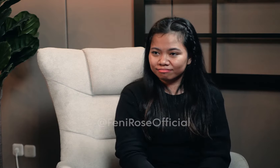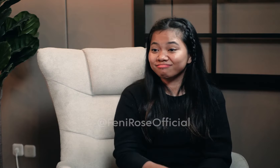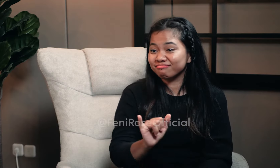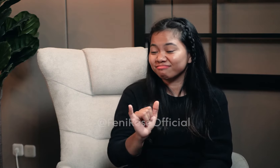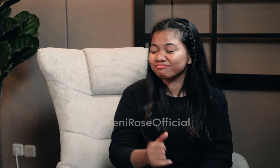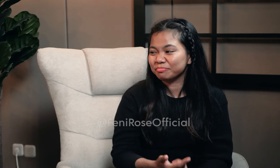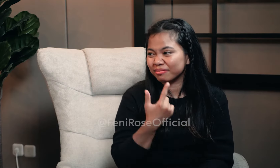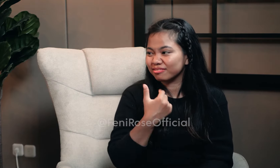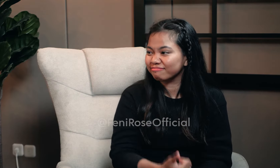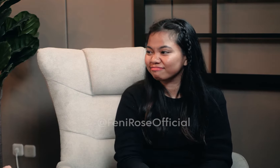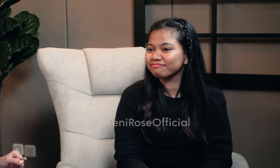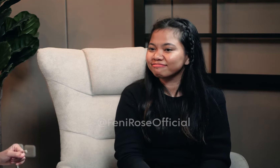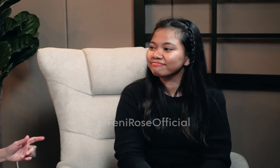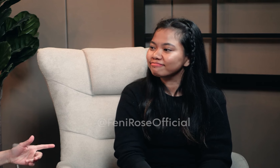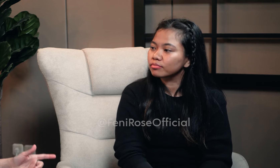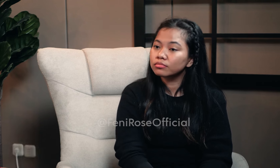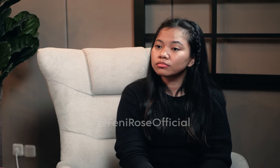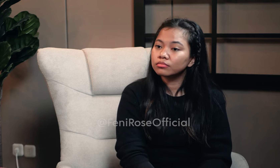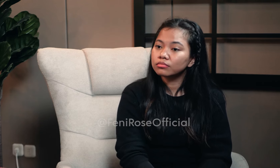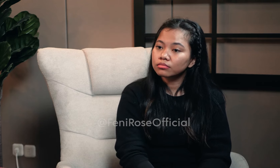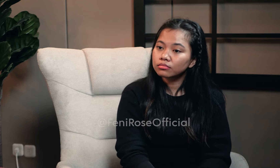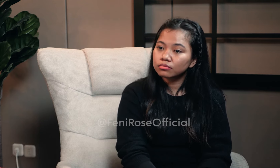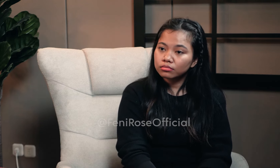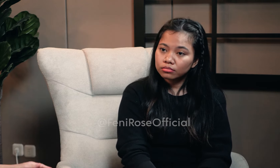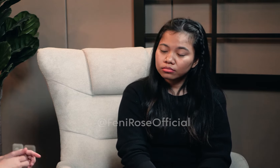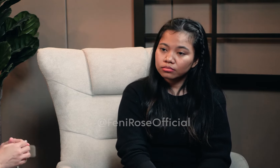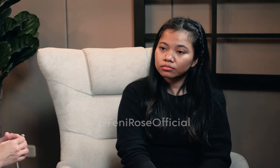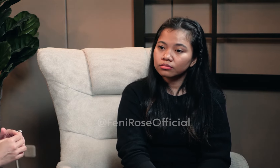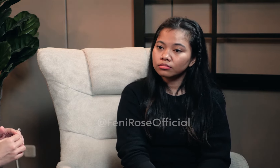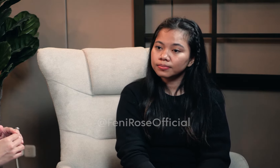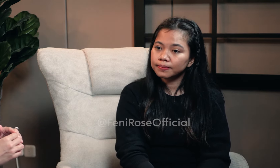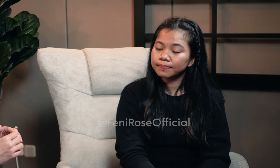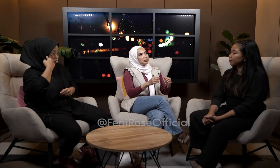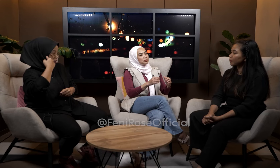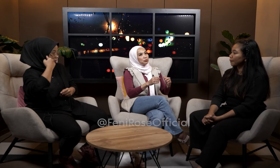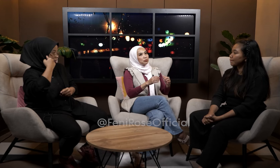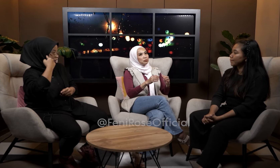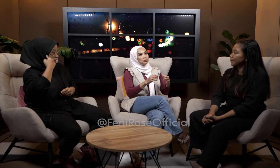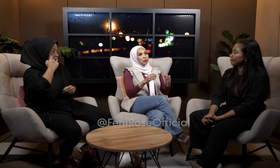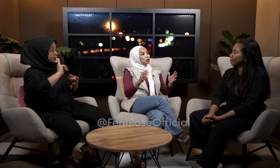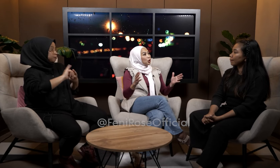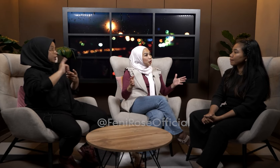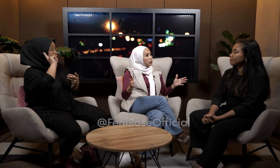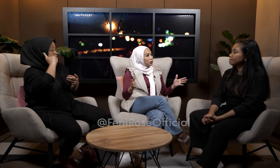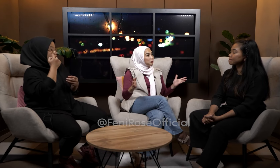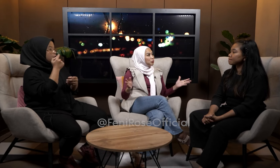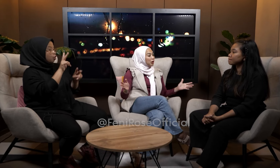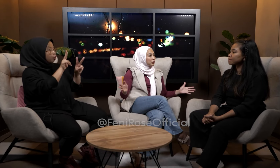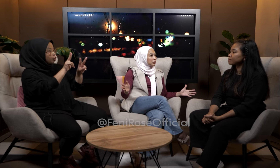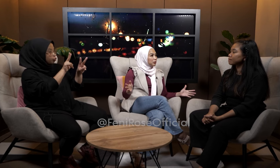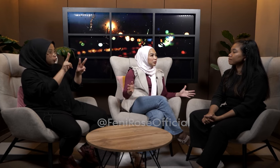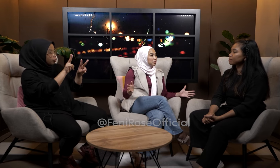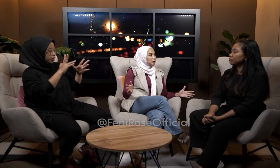Oke Betul teman tuli kalau misalnya untuk nonton hiburan